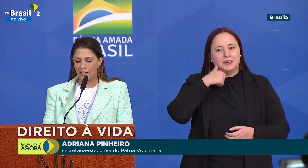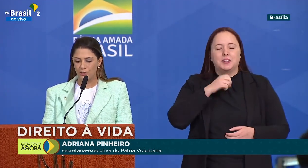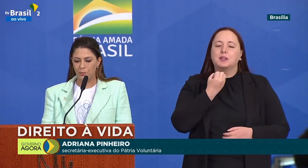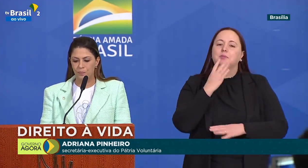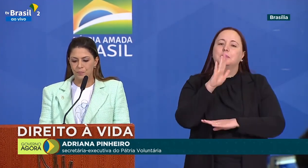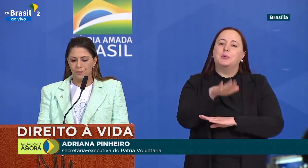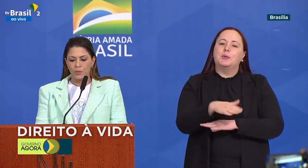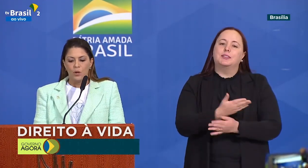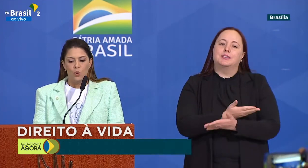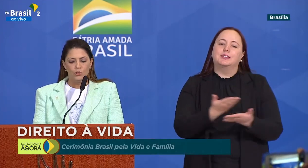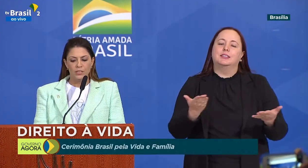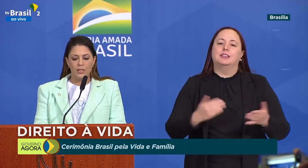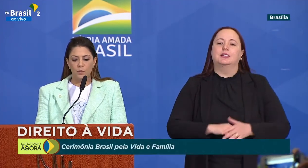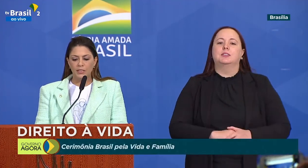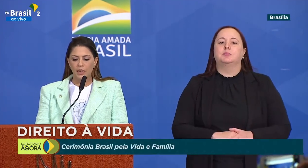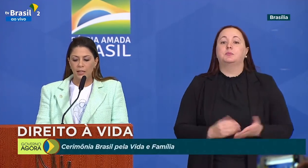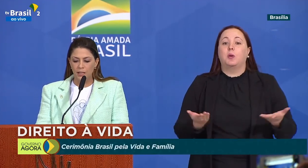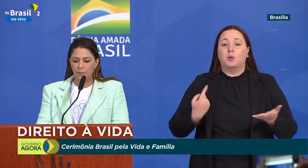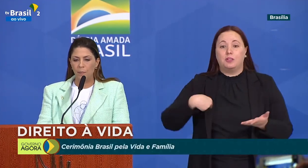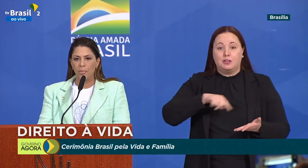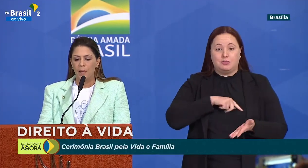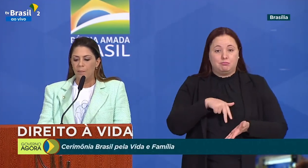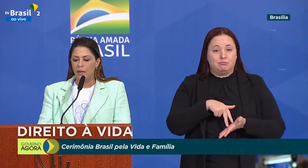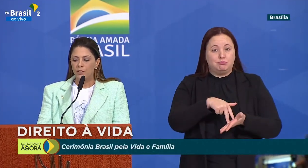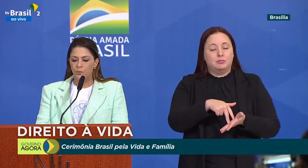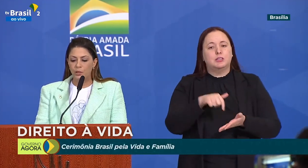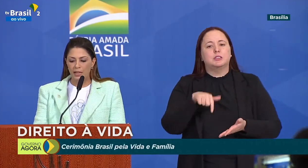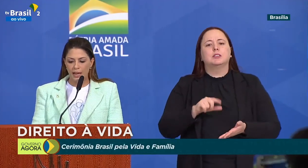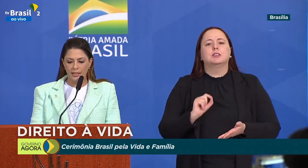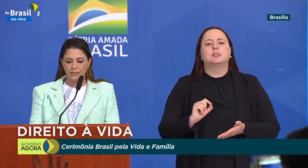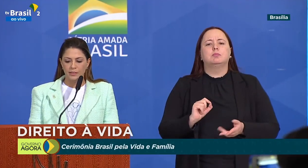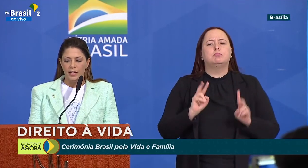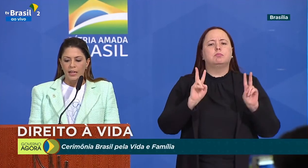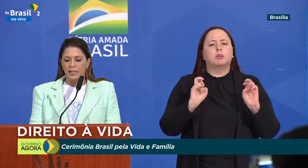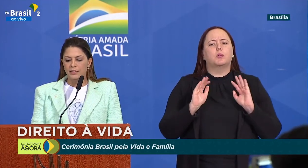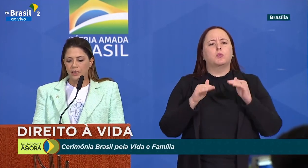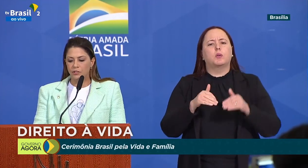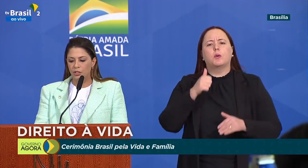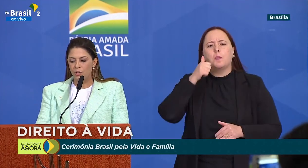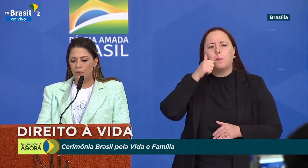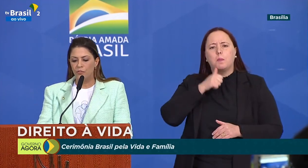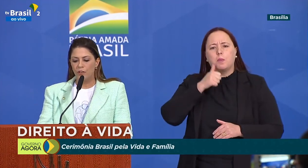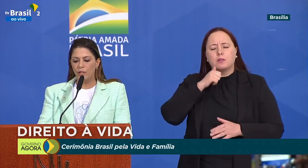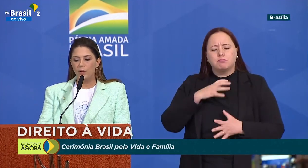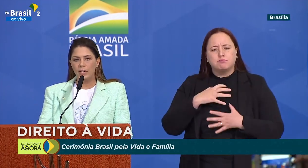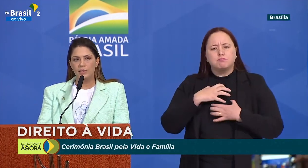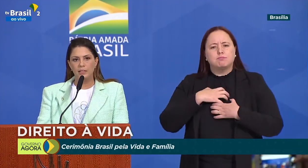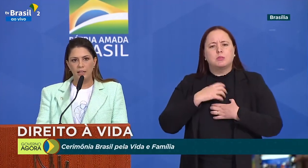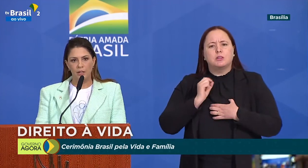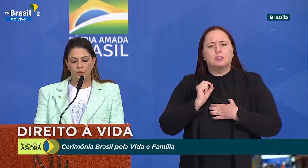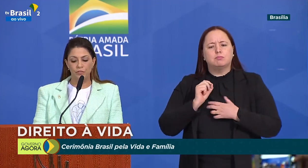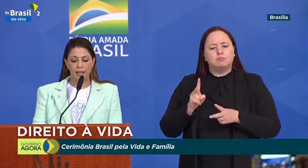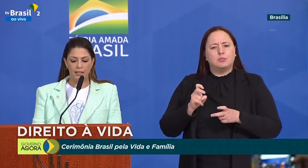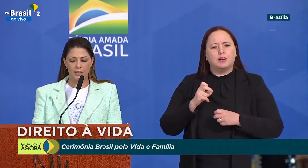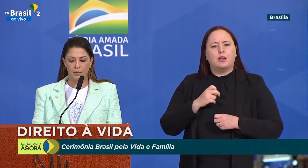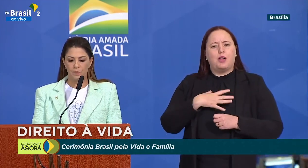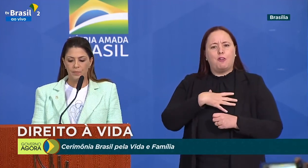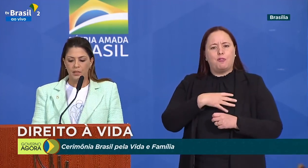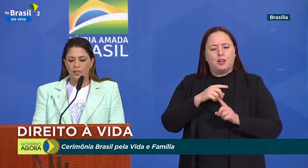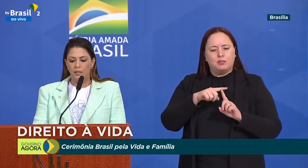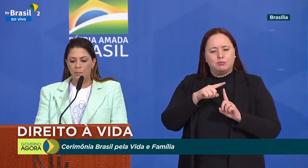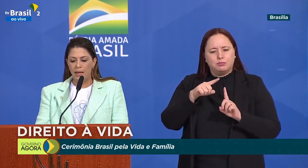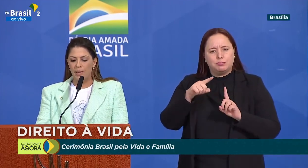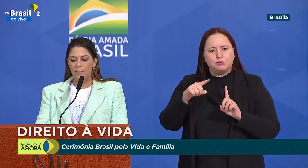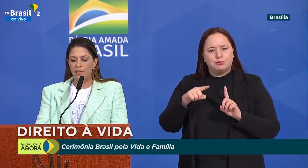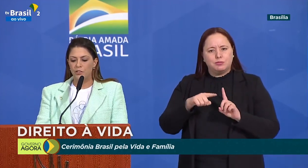senhores boa tarde hoje estamos aqui pelas mulheres que sentiram um filho crescer nos